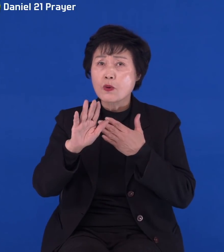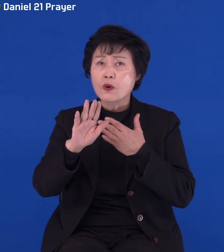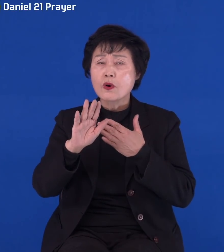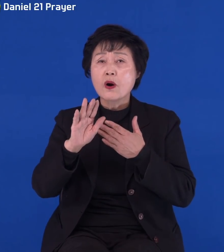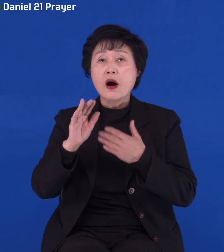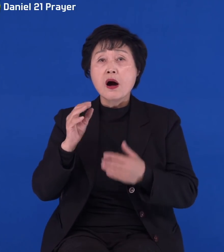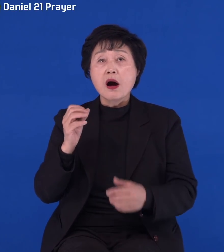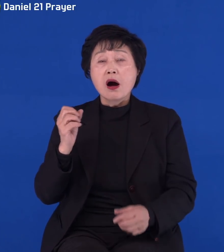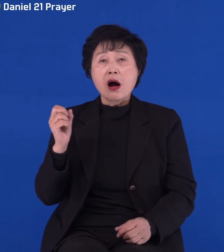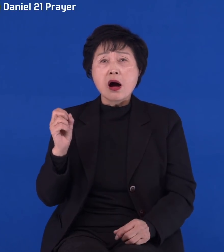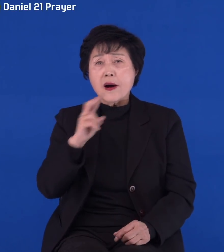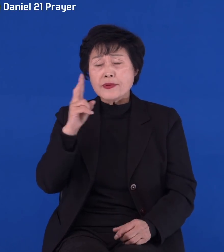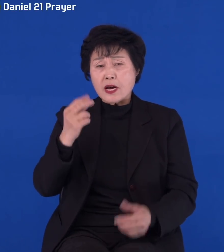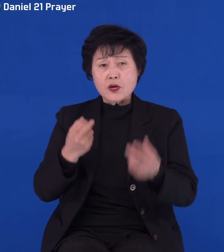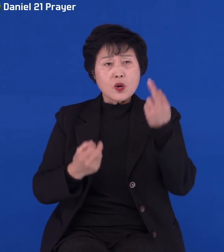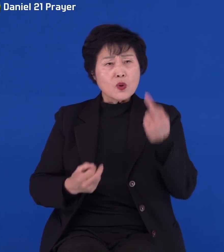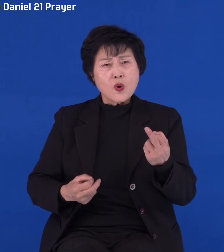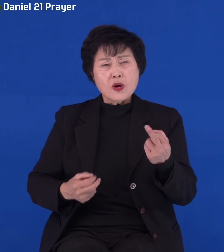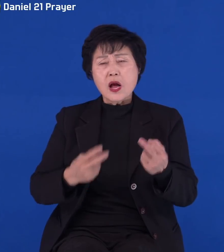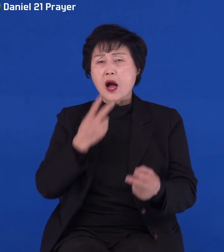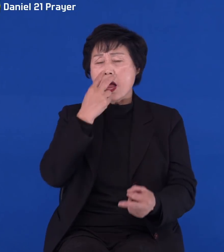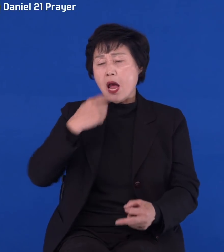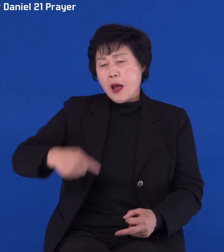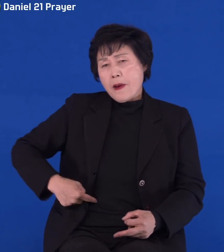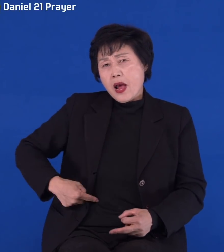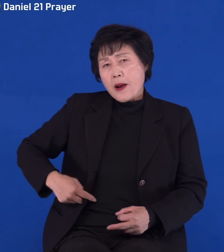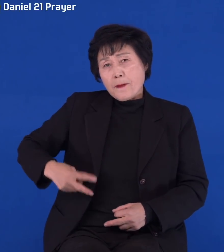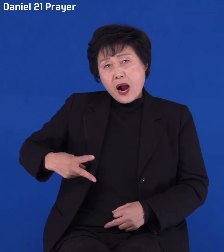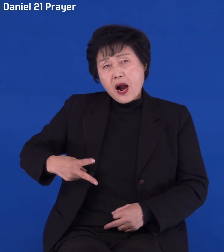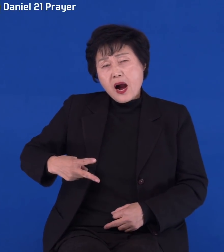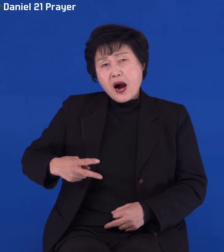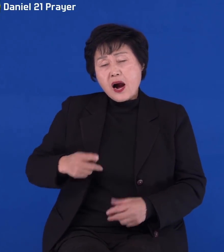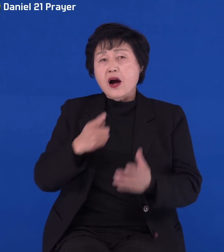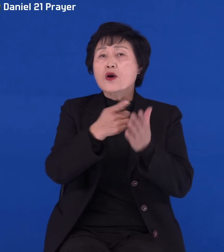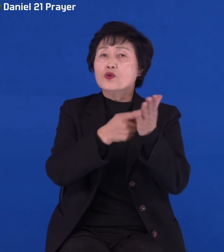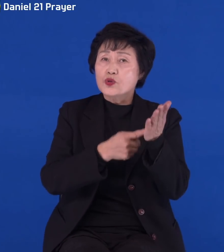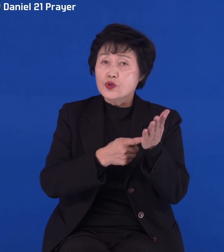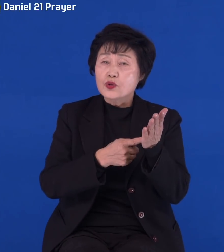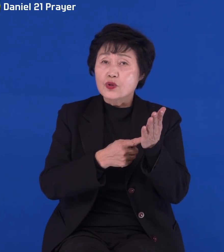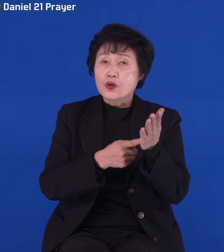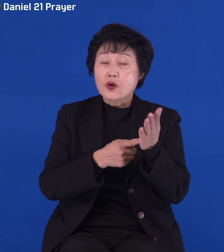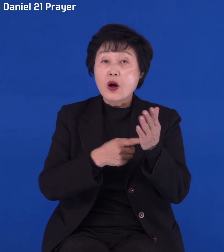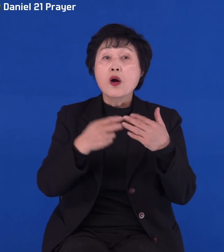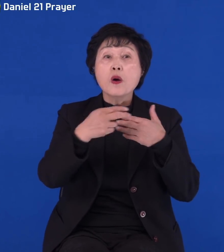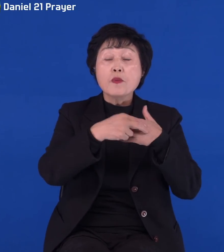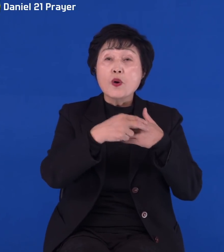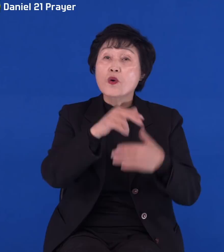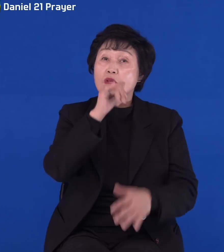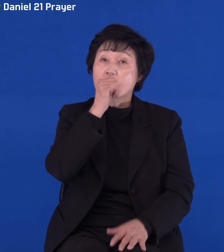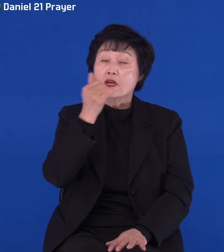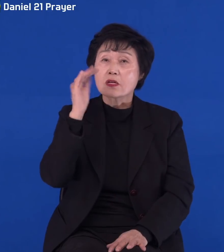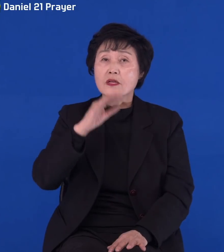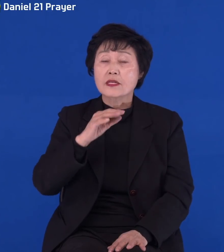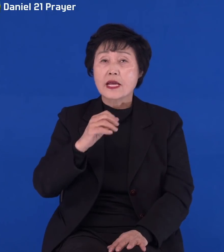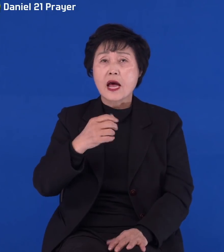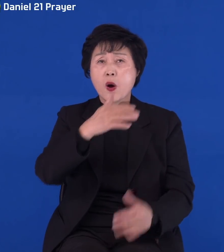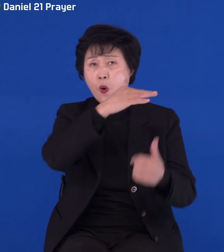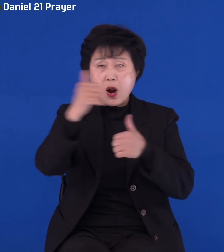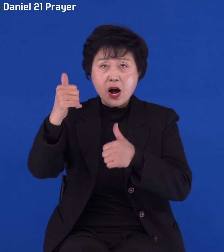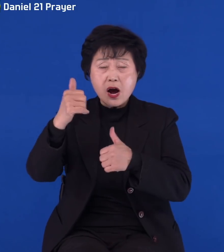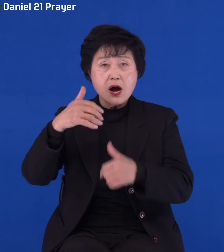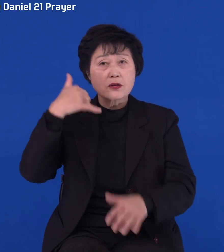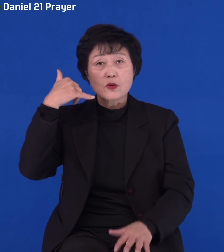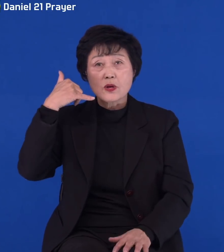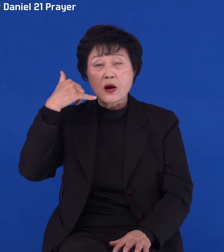갑자기 맹장이 터져서 수술받게 됩니다. 병원에 갔는데 그 다음날 집에서 오라는 연락을 받았어요. 맹장 수술 다음날 어떻게